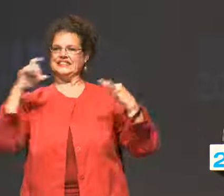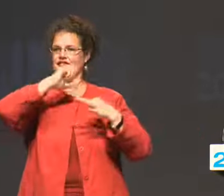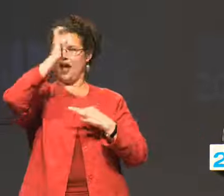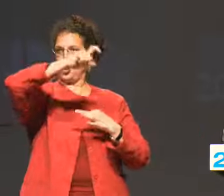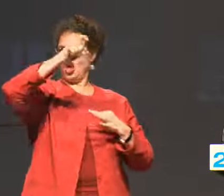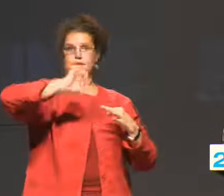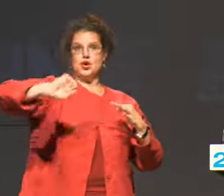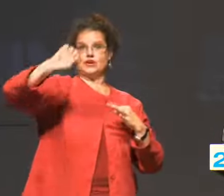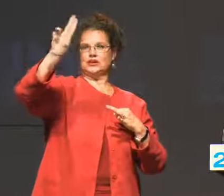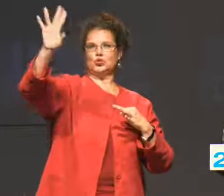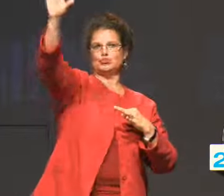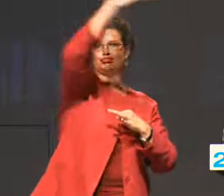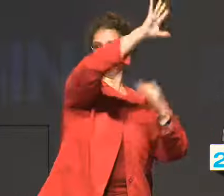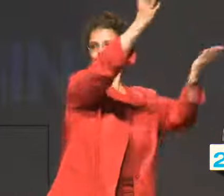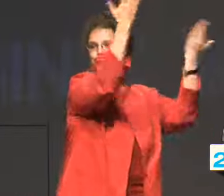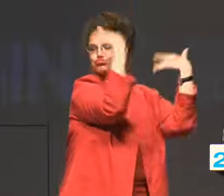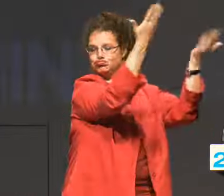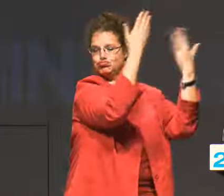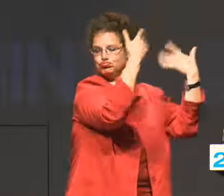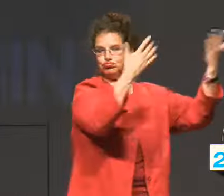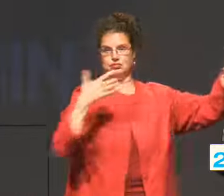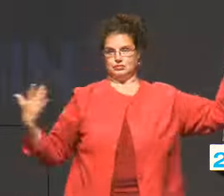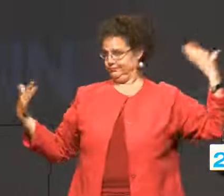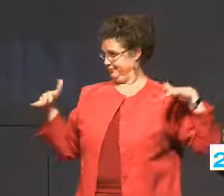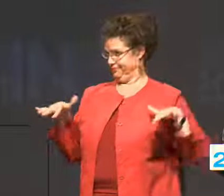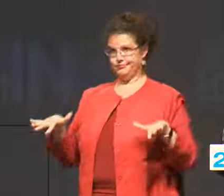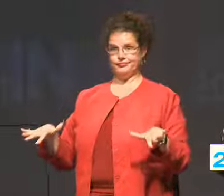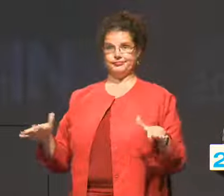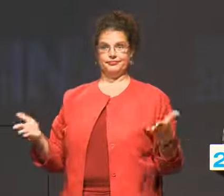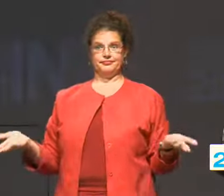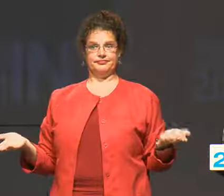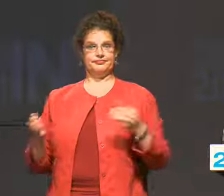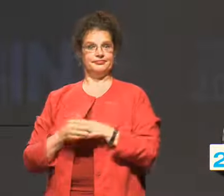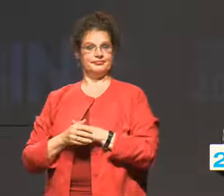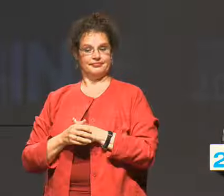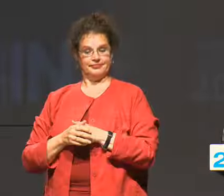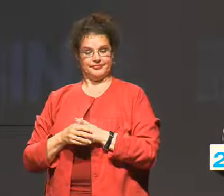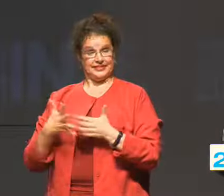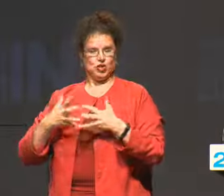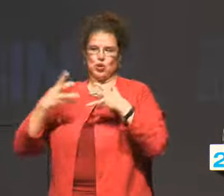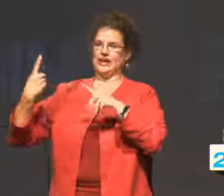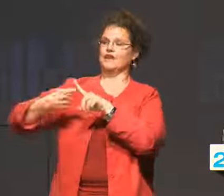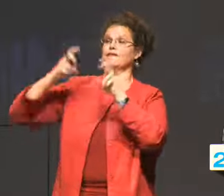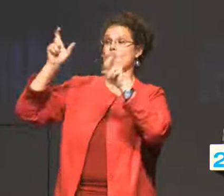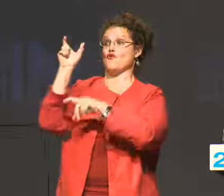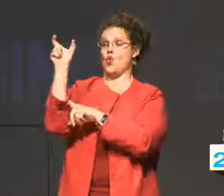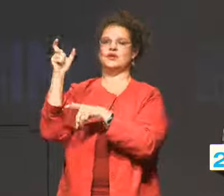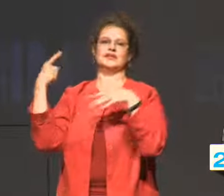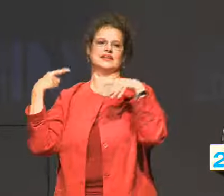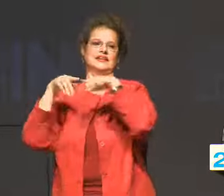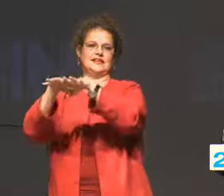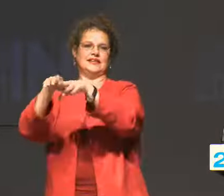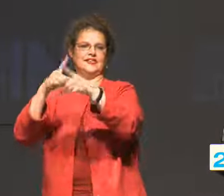berufliche adäquate Ausbildung. Qualifizierte Leute kommen oftmals aus dem Ausland in die Schweiz und übernehmen